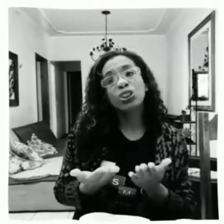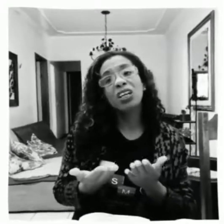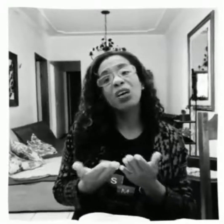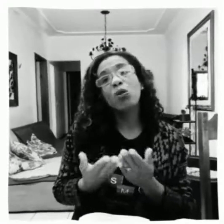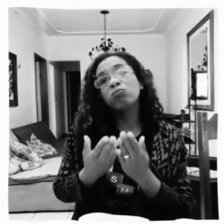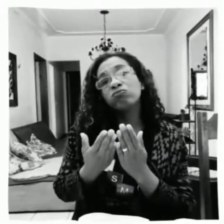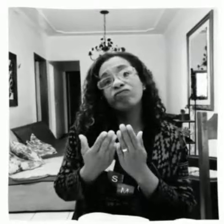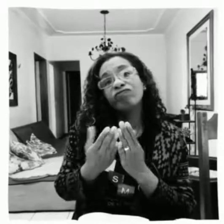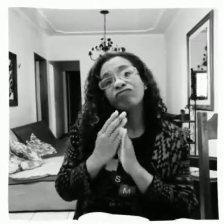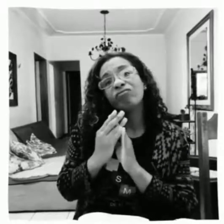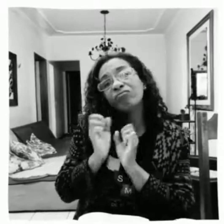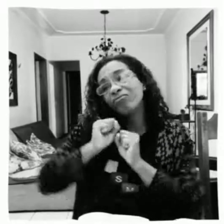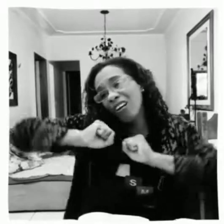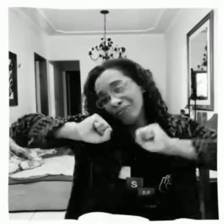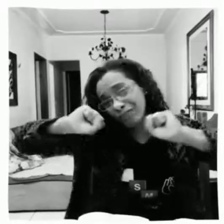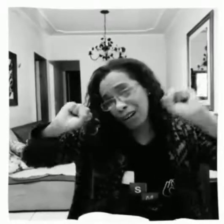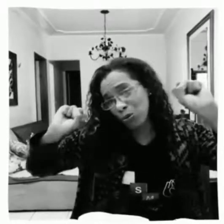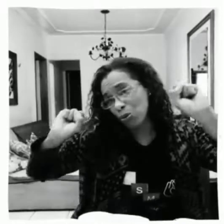Hoje eu